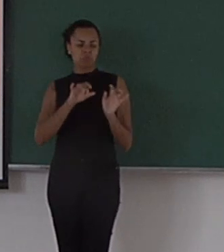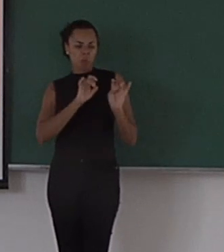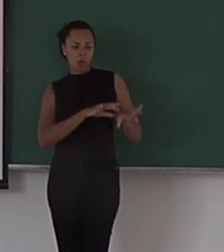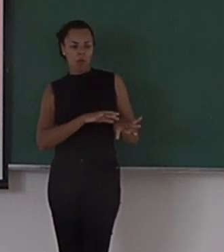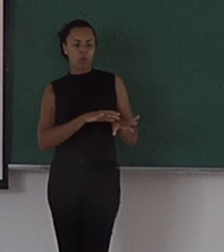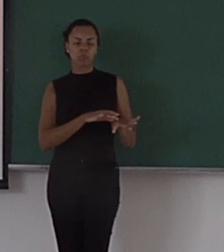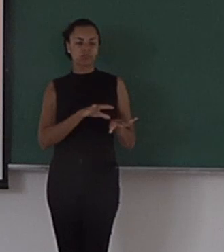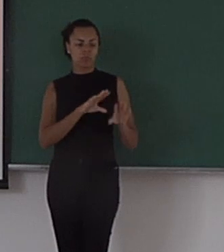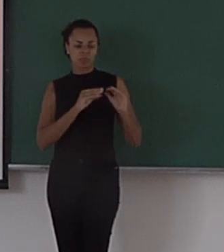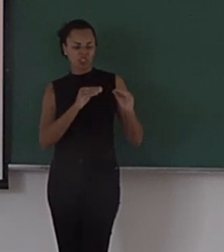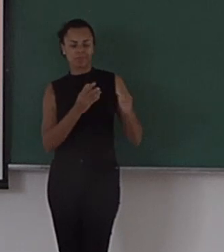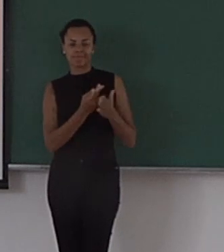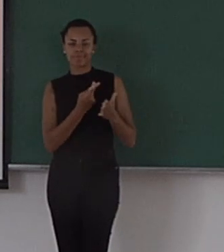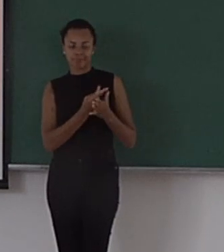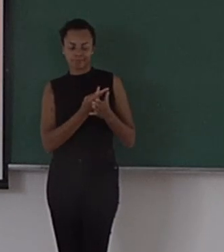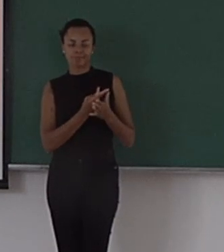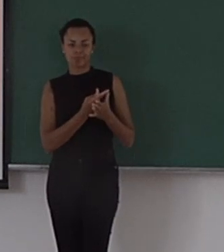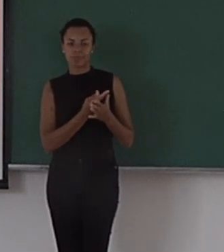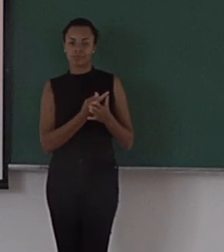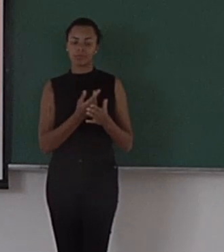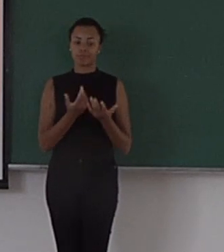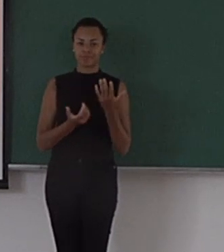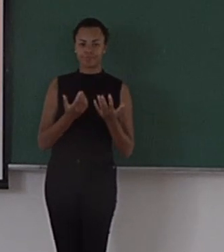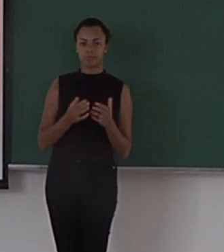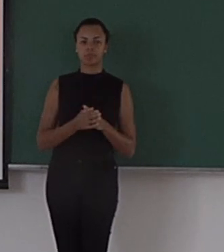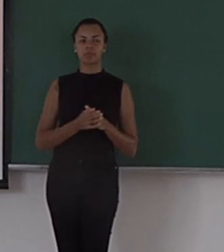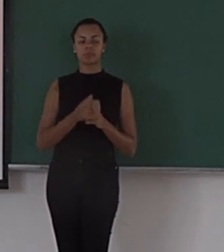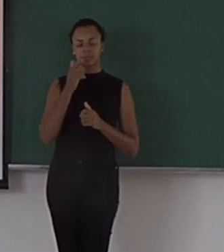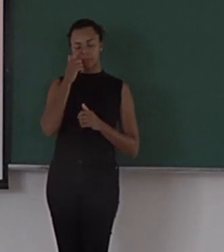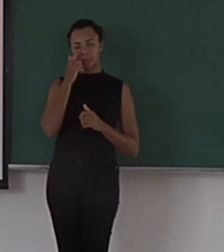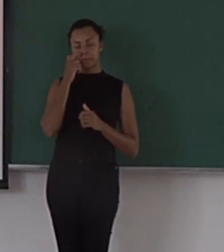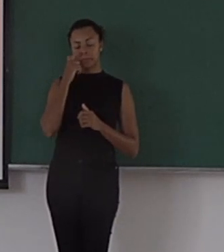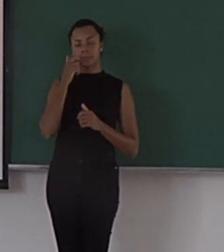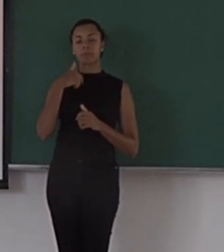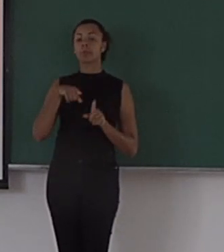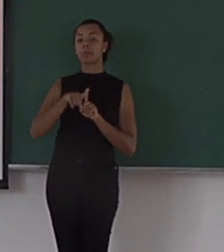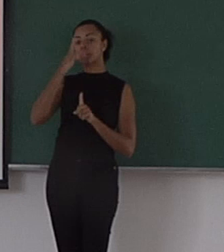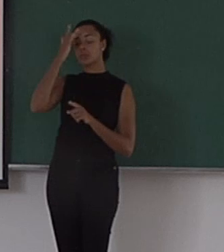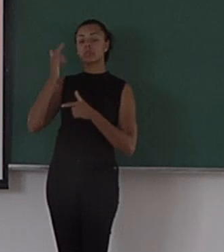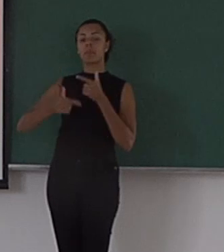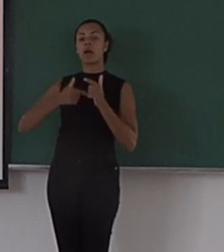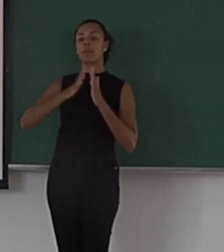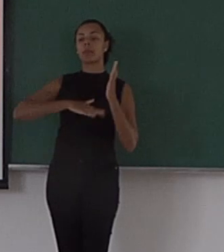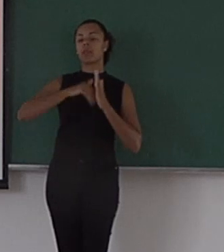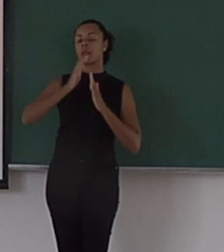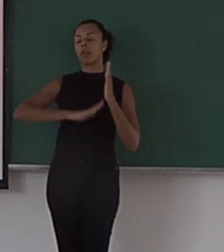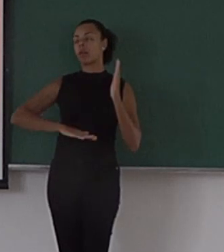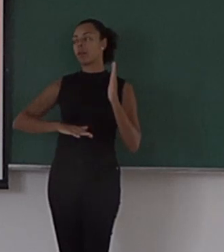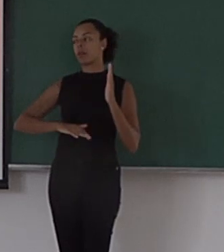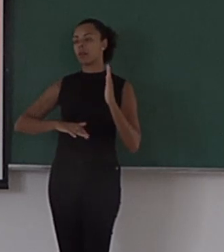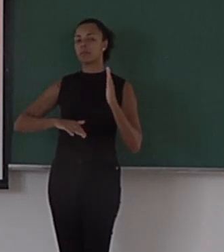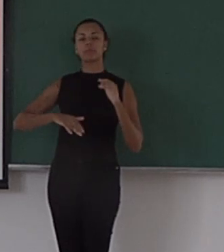ele manuseou de maneira inadvertida. Outros pacientes que são esses que trabalham pintando